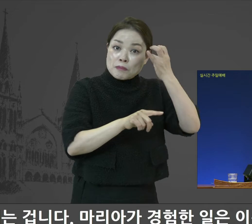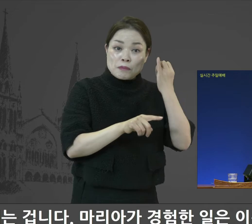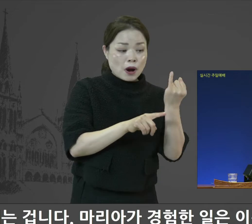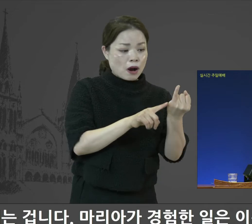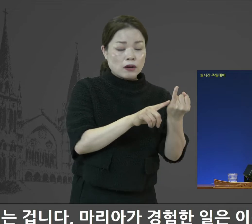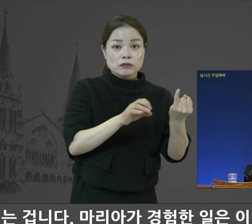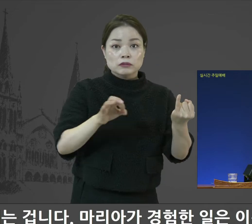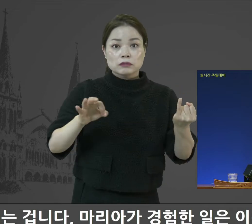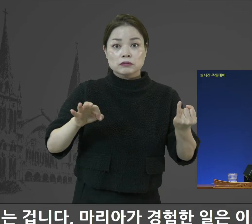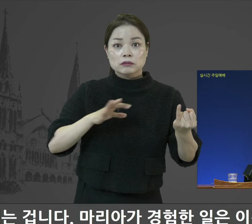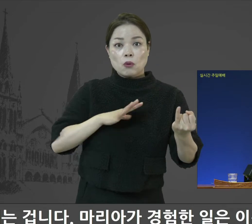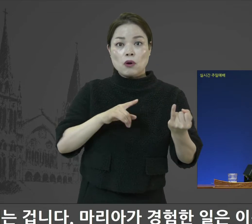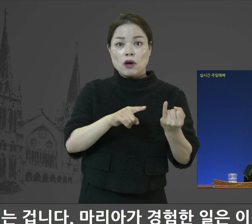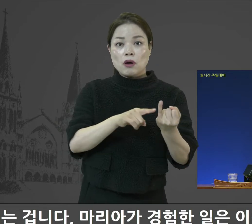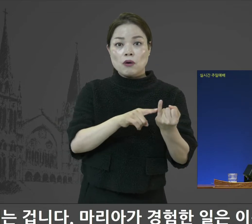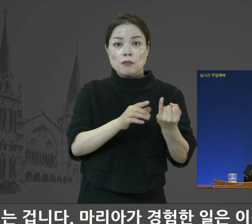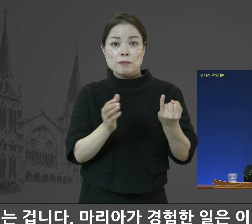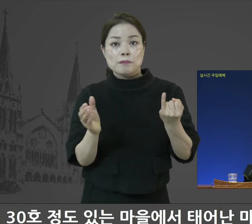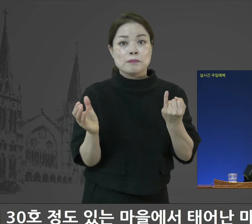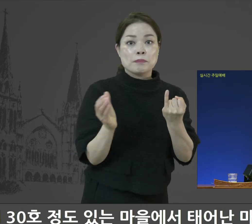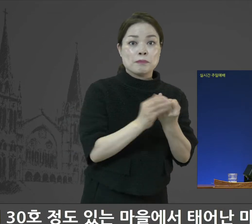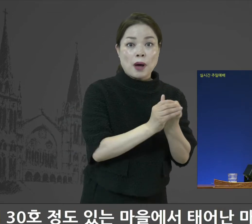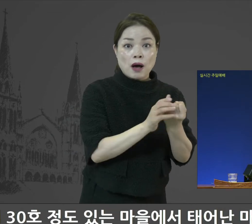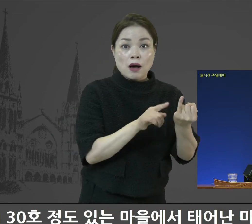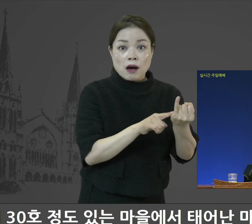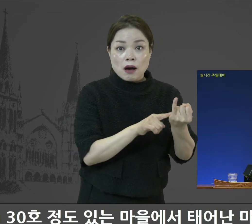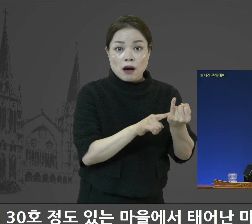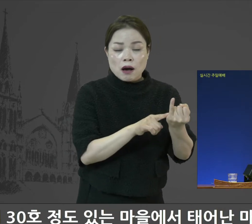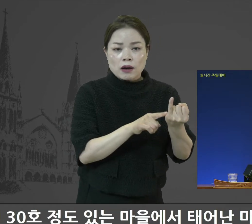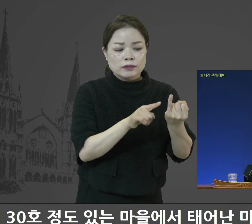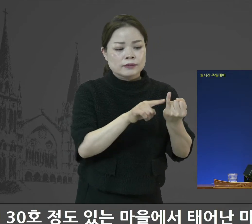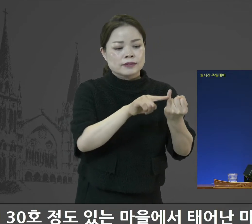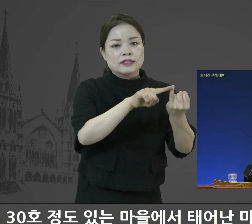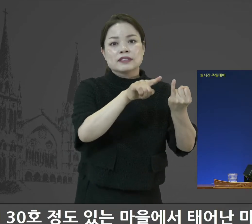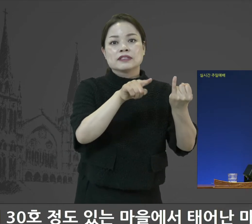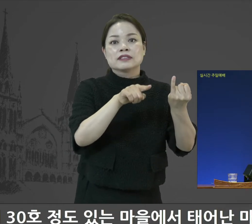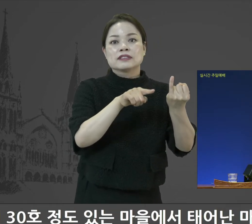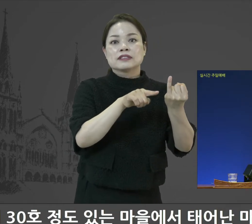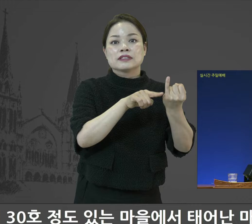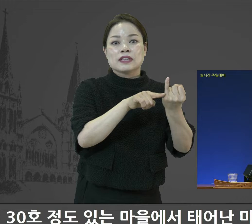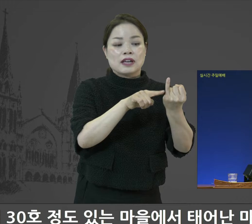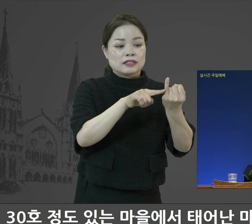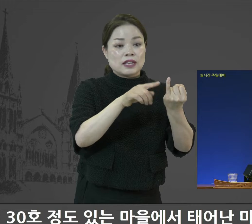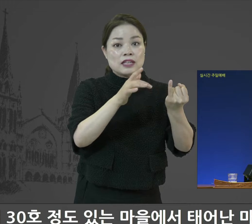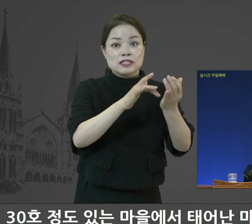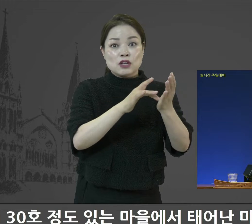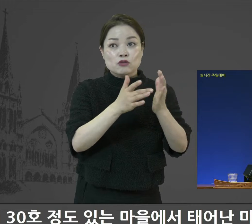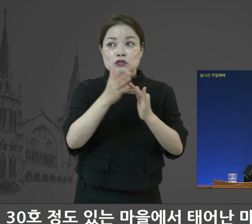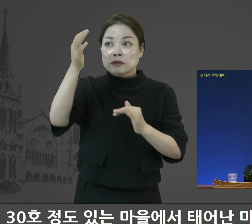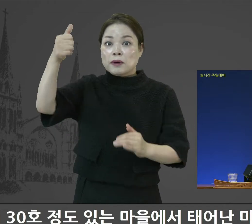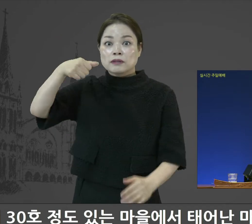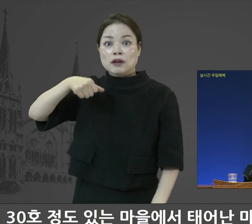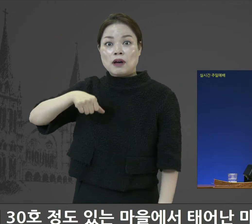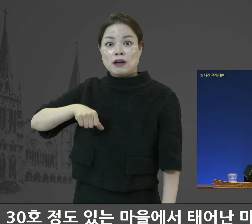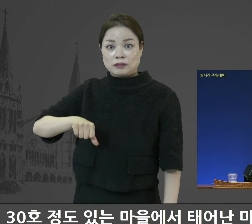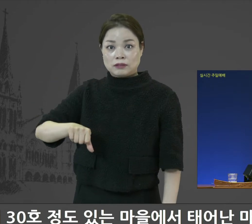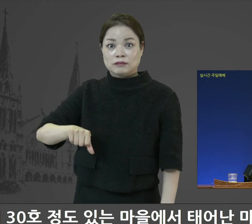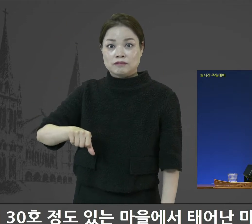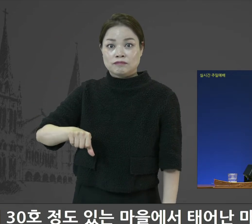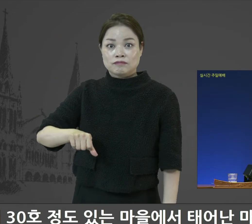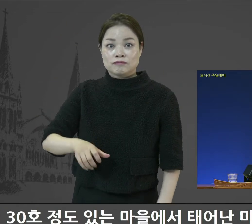이 놀라운 일이 생긴 것은 그가 잉태한 예수님이 하나님의 아들이기 때문인